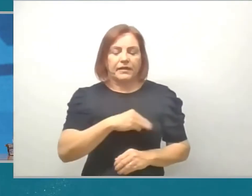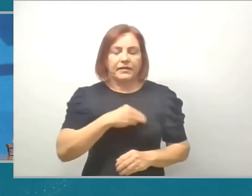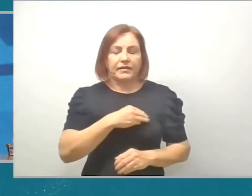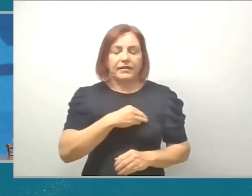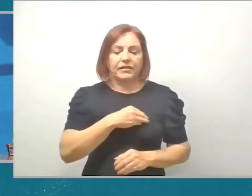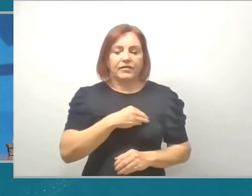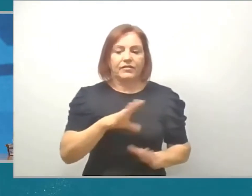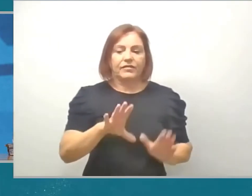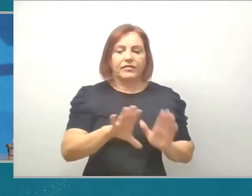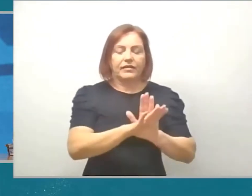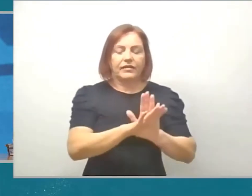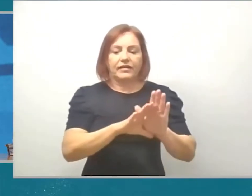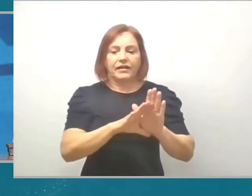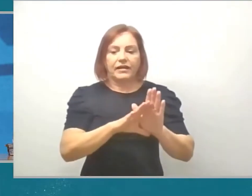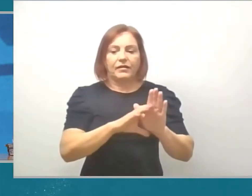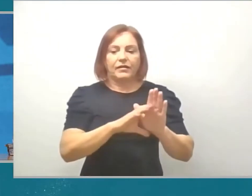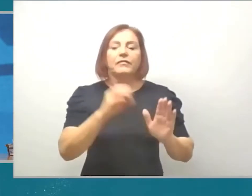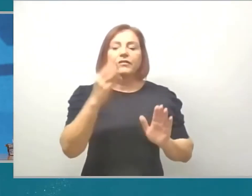4:12.